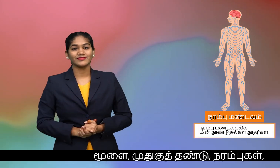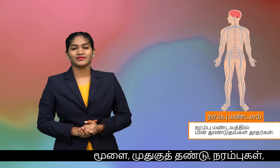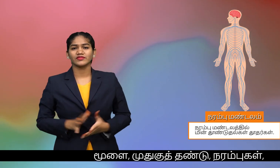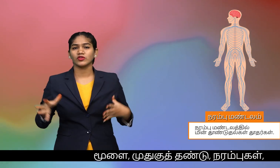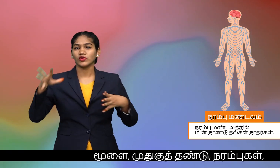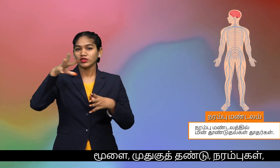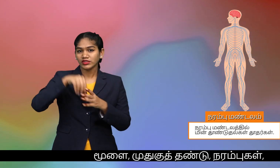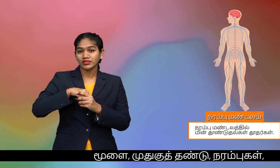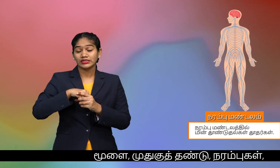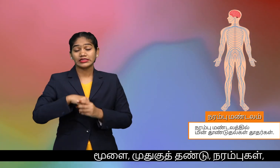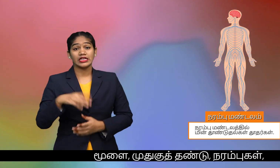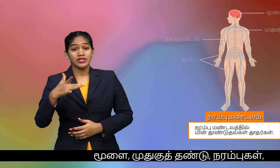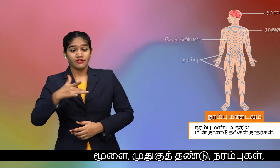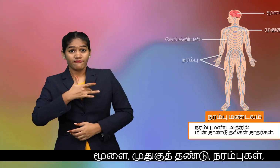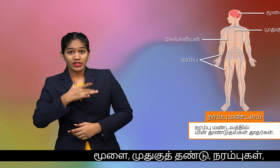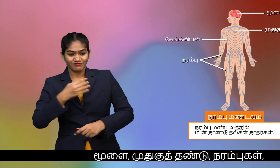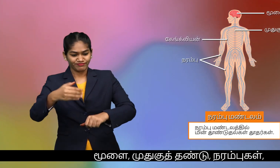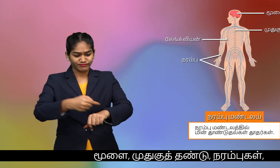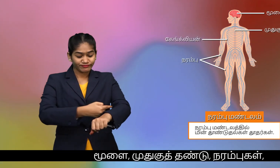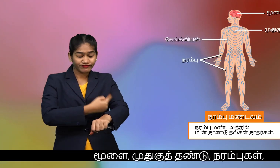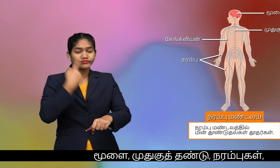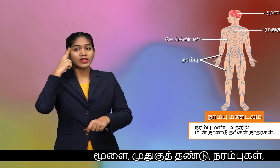மூளை, முதுகுத்தண்டு, நரம்புகள்,